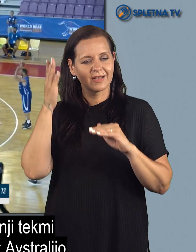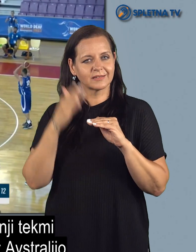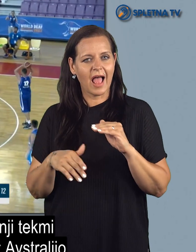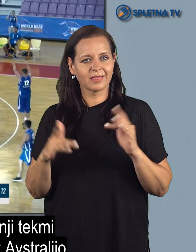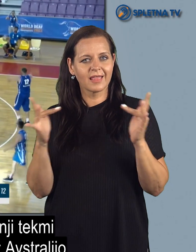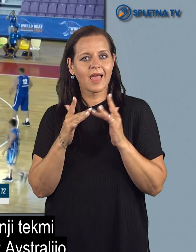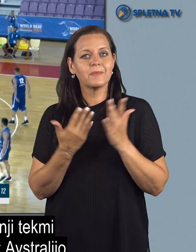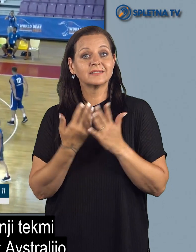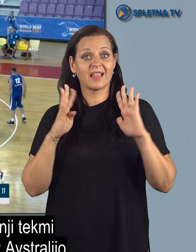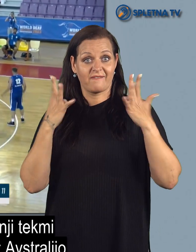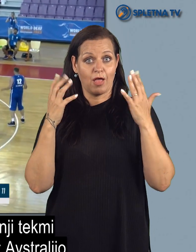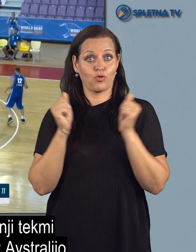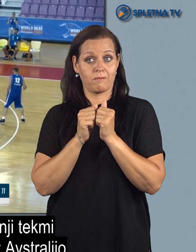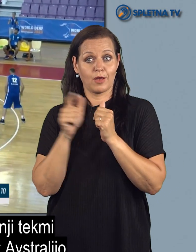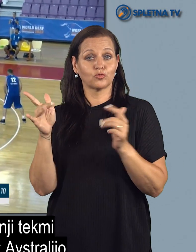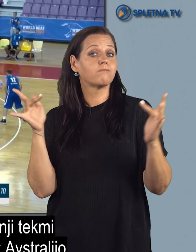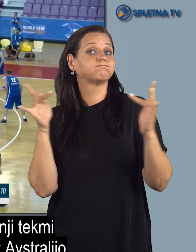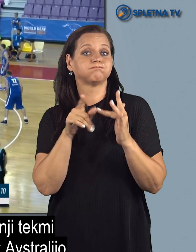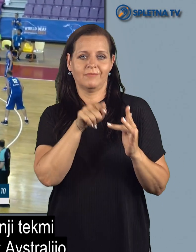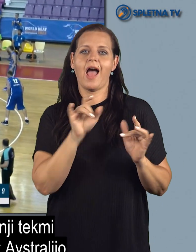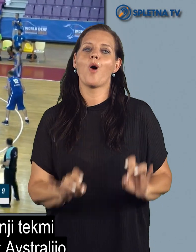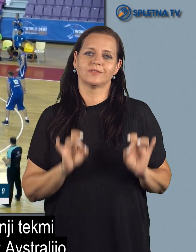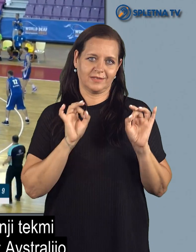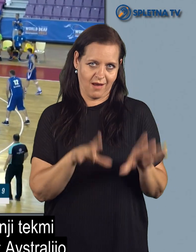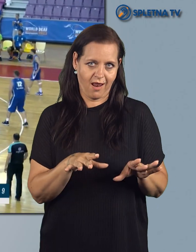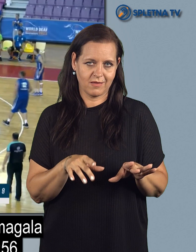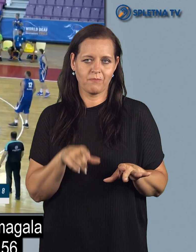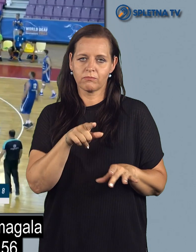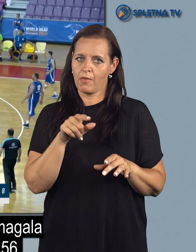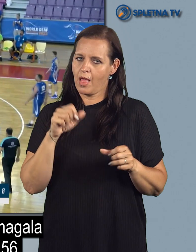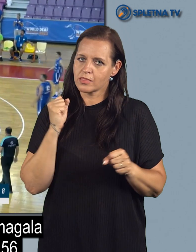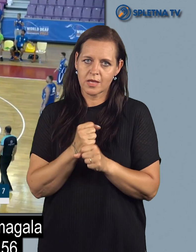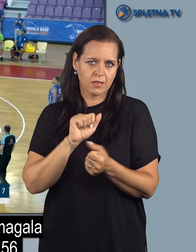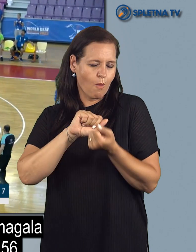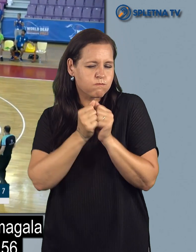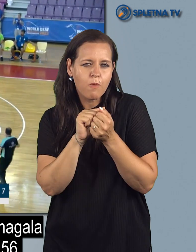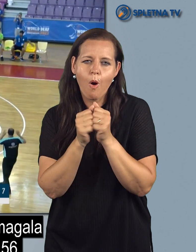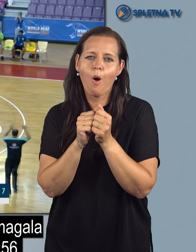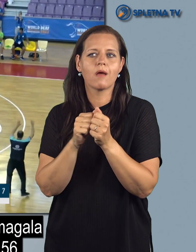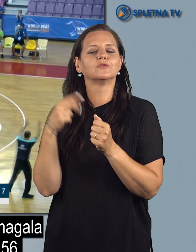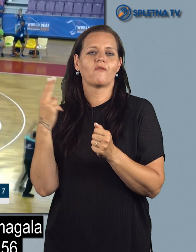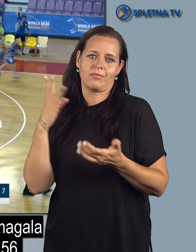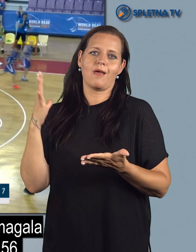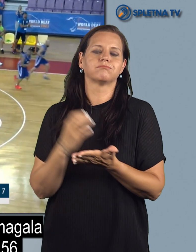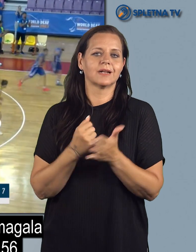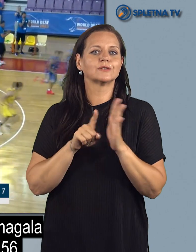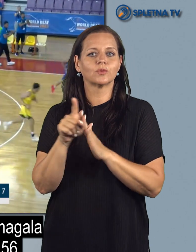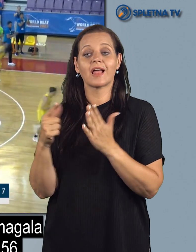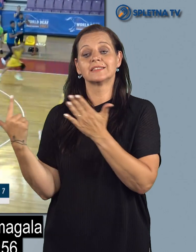Slovenija se je v zadnji tekmi za 9. mesto pomerila z Avstralijo in po trdem boju zmagala z rezultatom